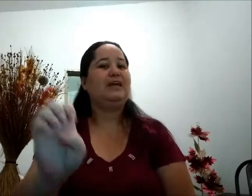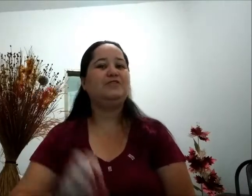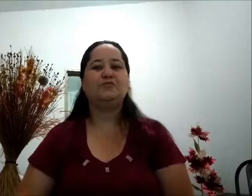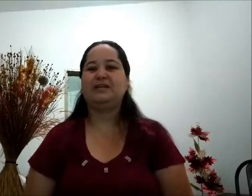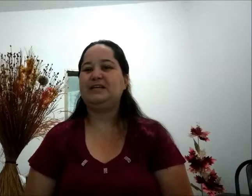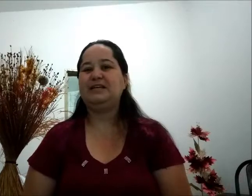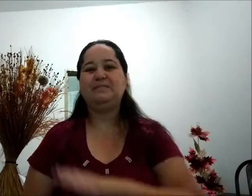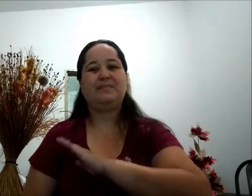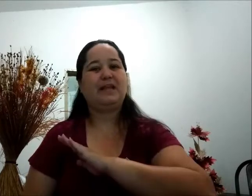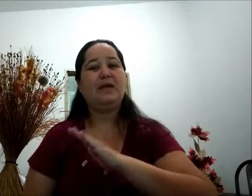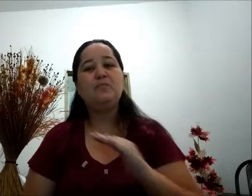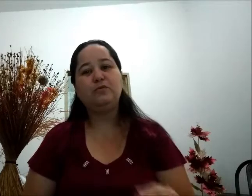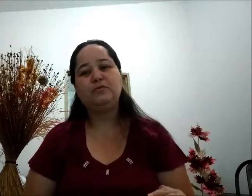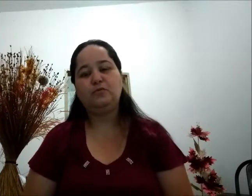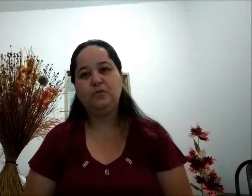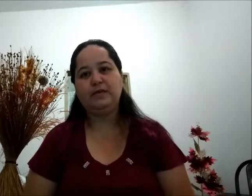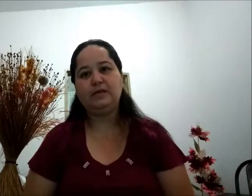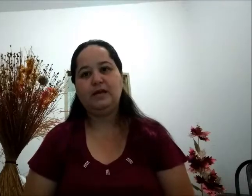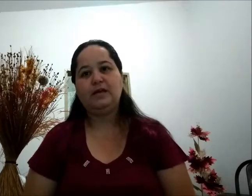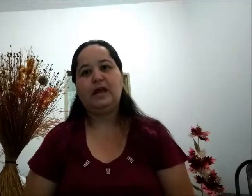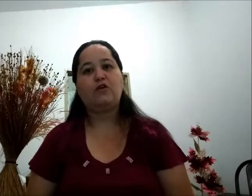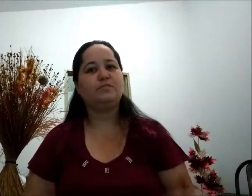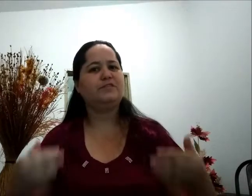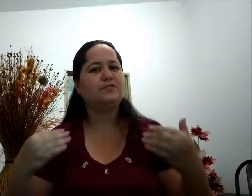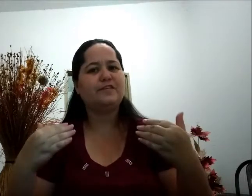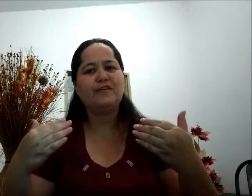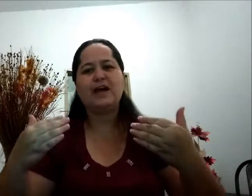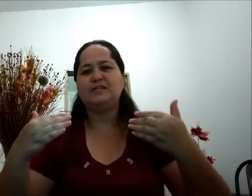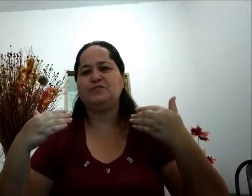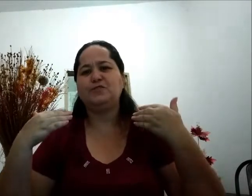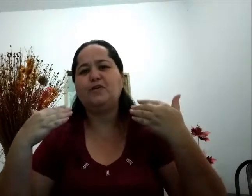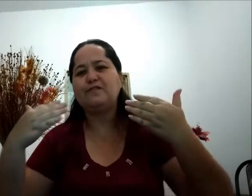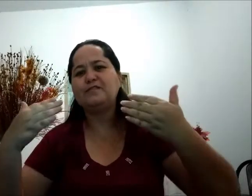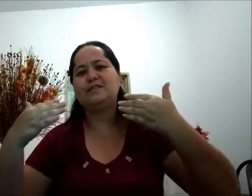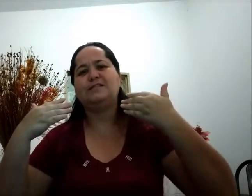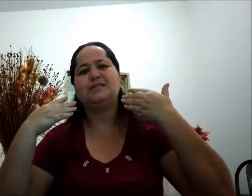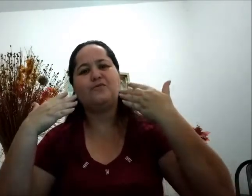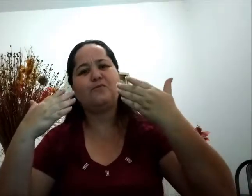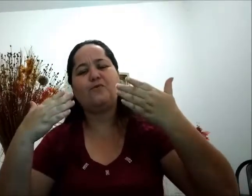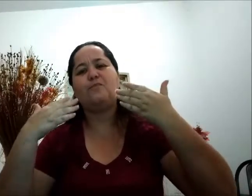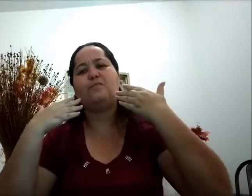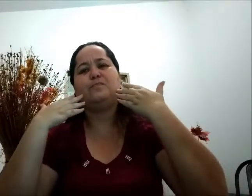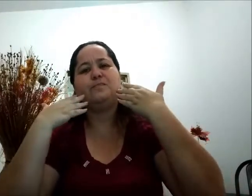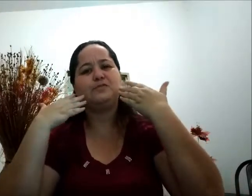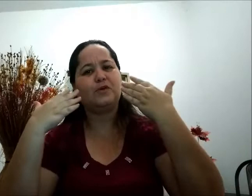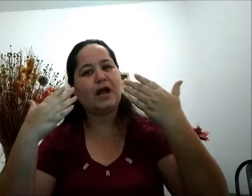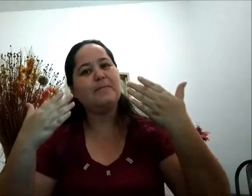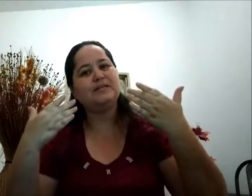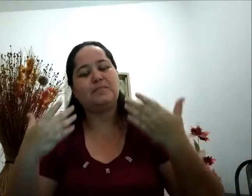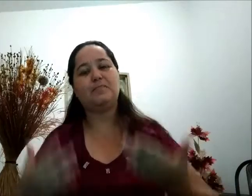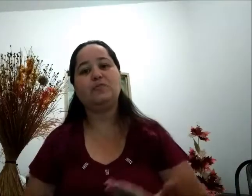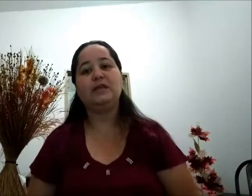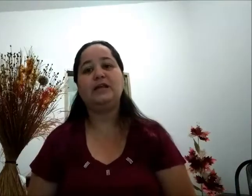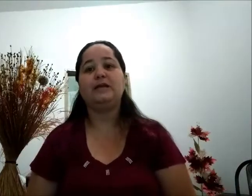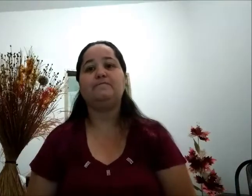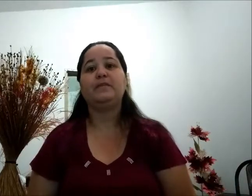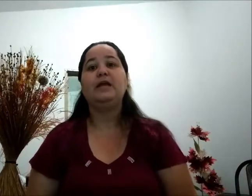Isso daqui é muito ruim, né? Como se você ficasse toda hora fazendo assim com a sua cabeça para poder ler. E